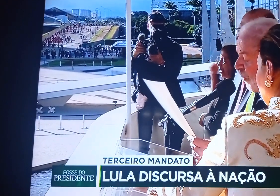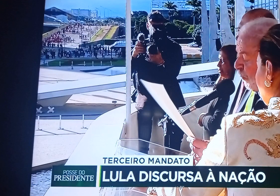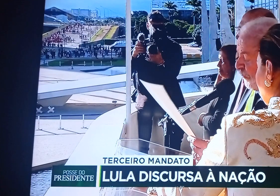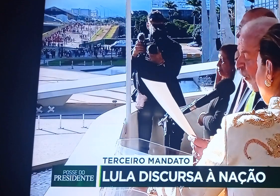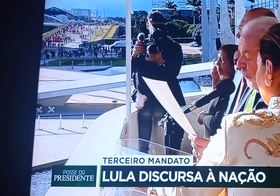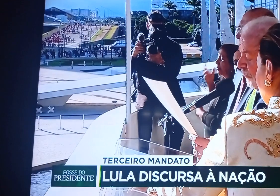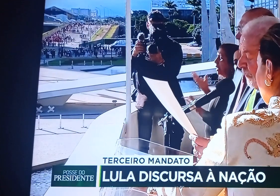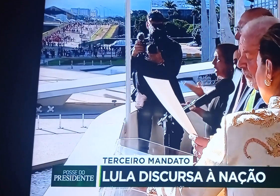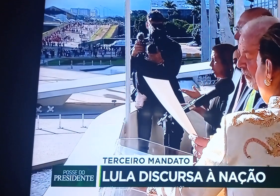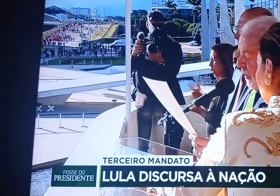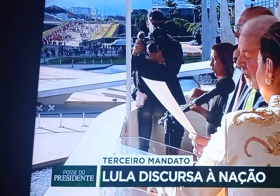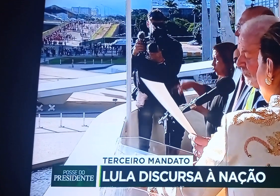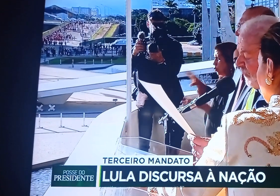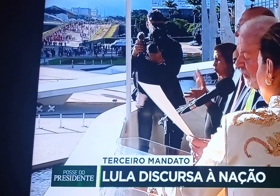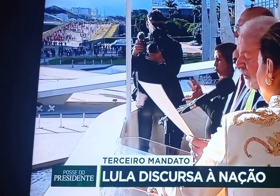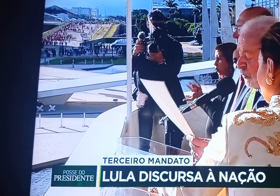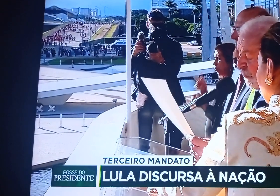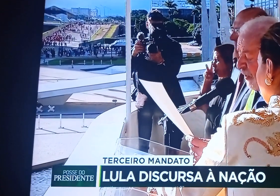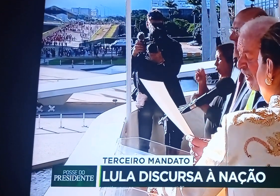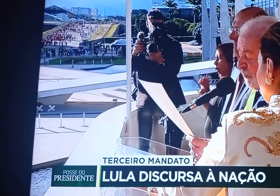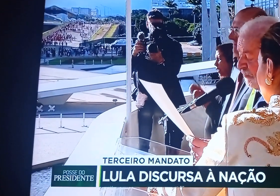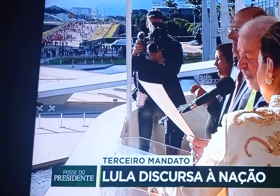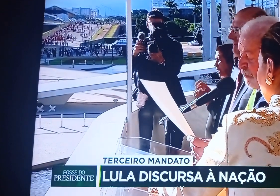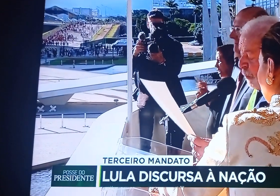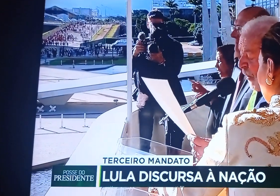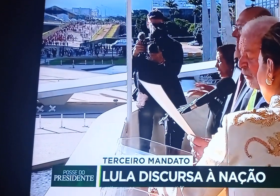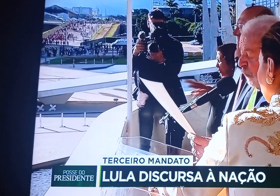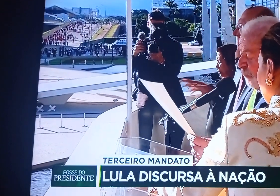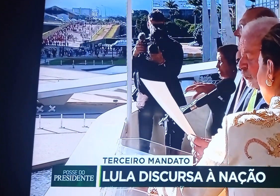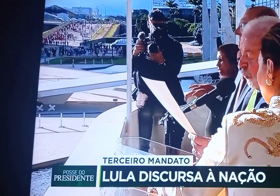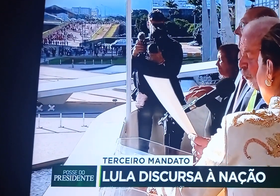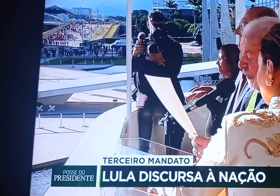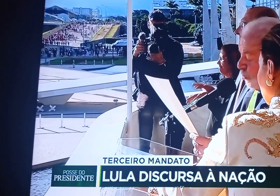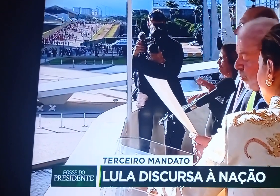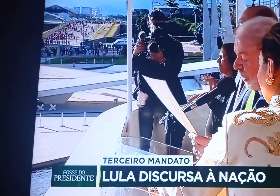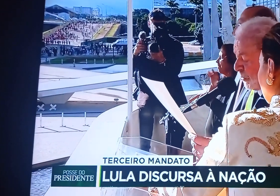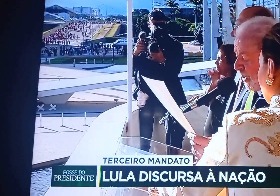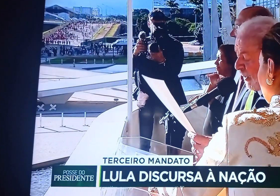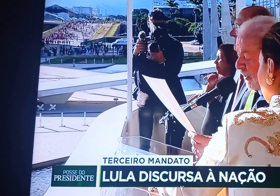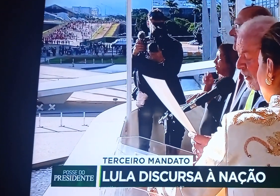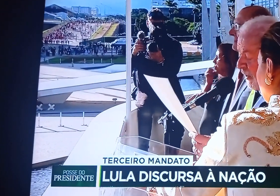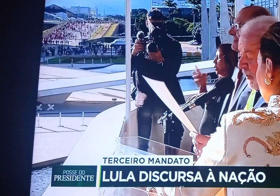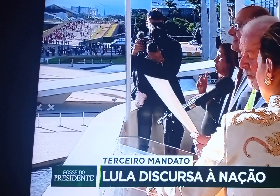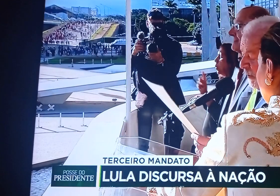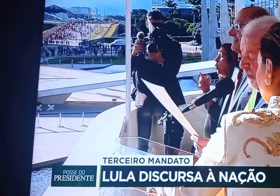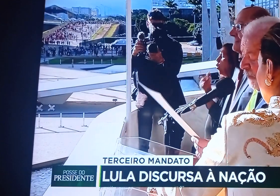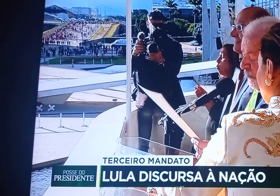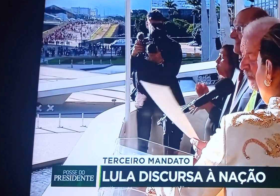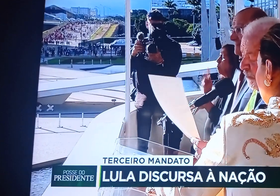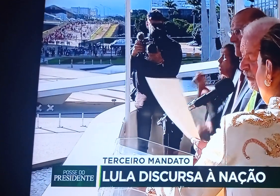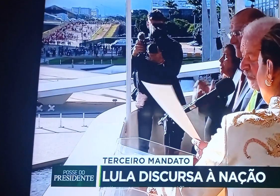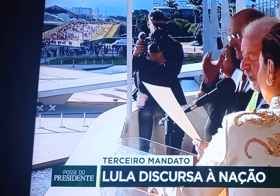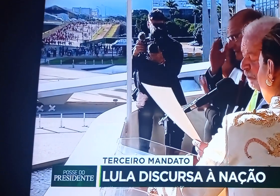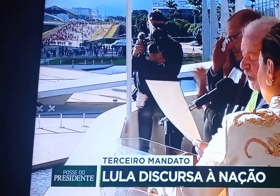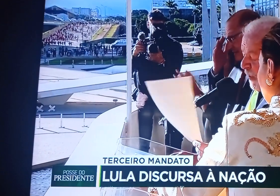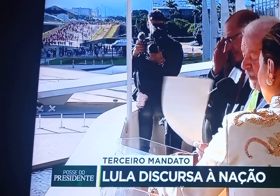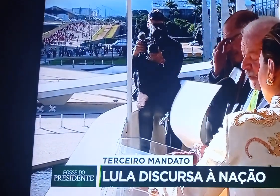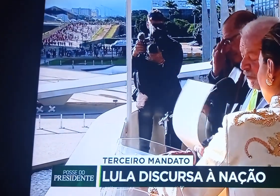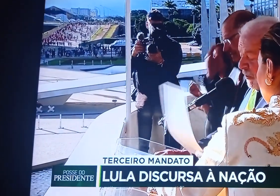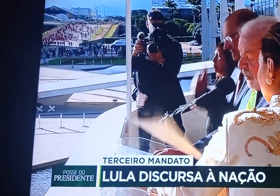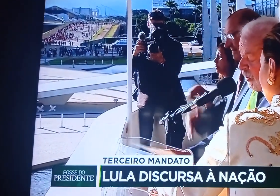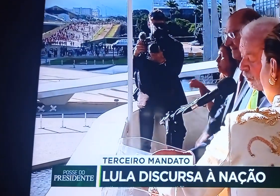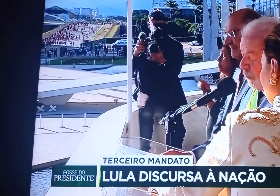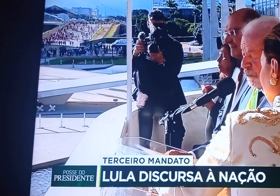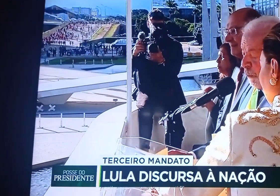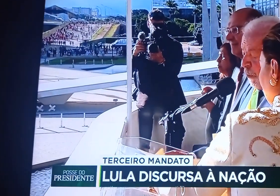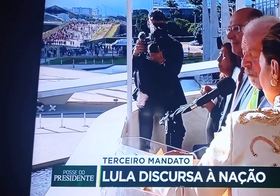Juntos somos fortes. Divididos seremos sempre o país do futuro que nunca chega e que vive em dívida